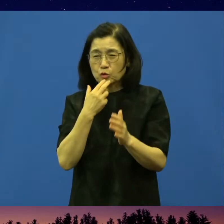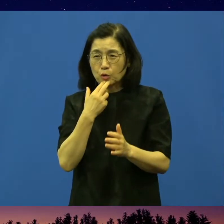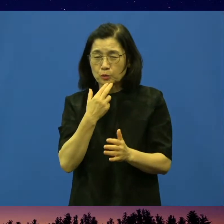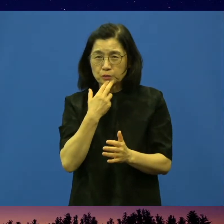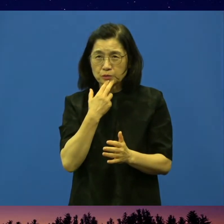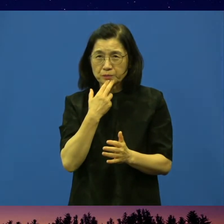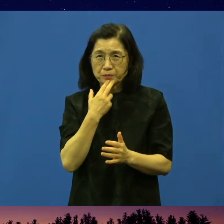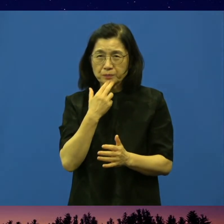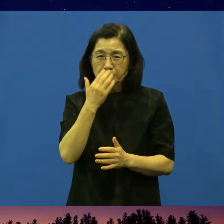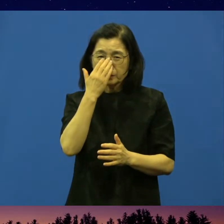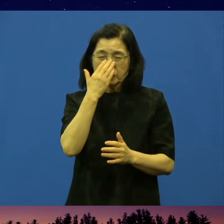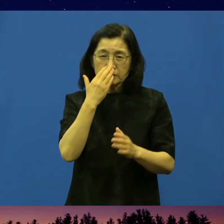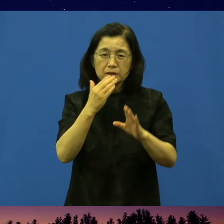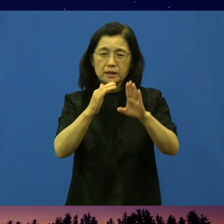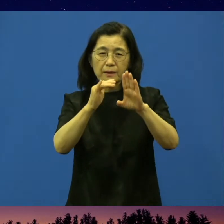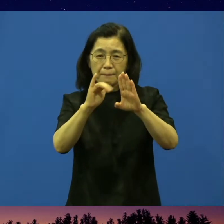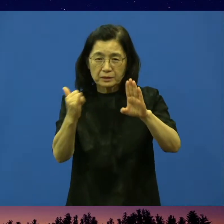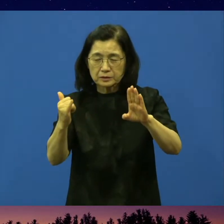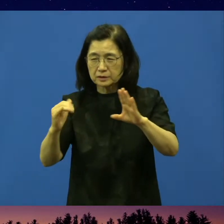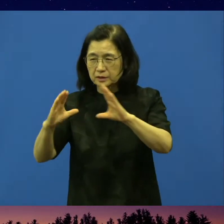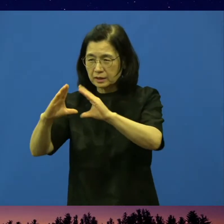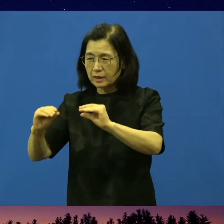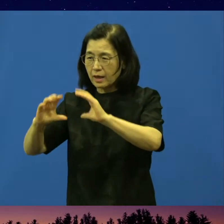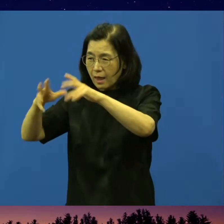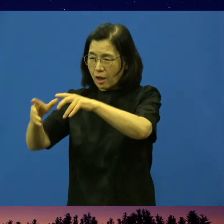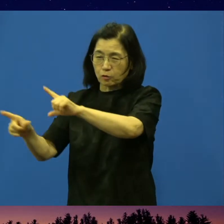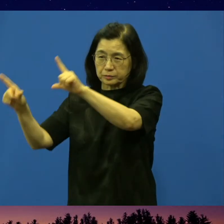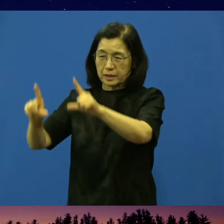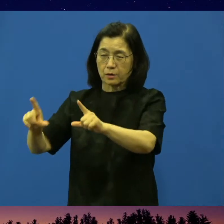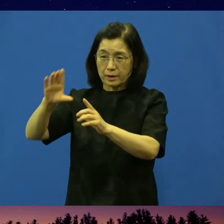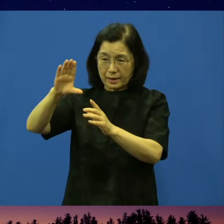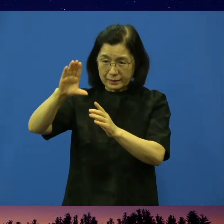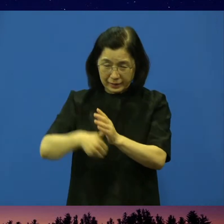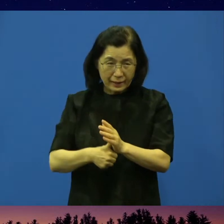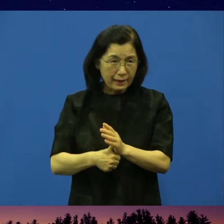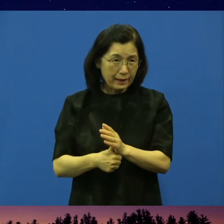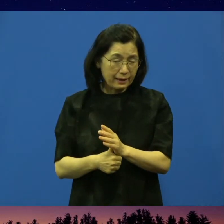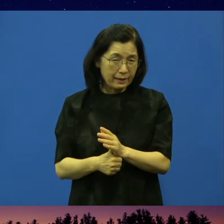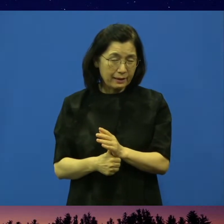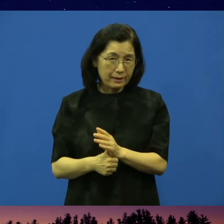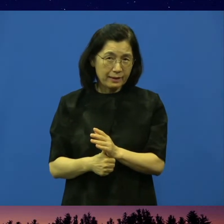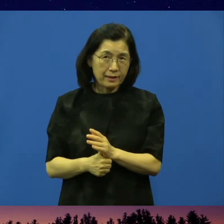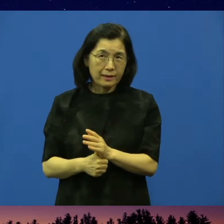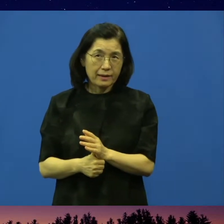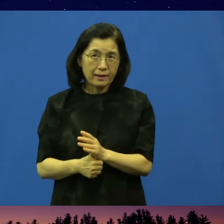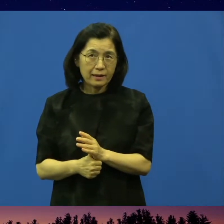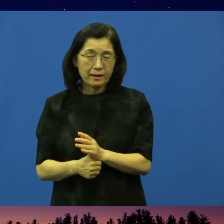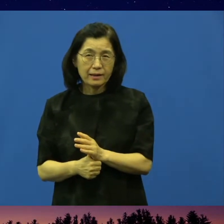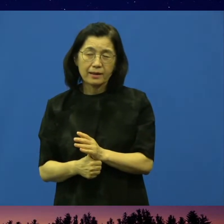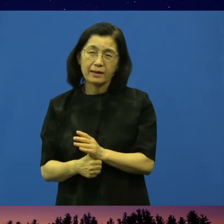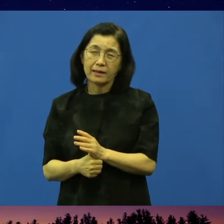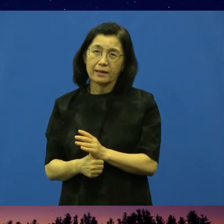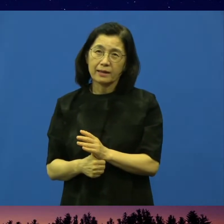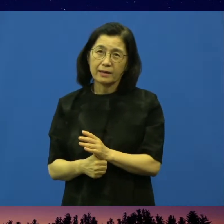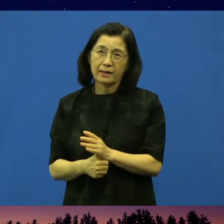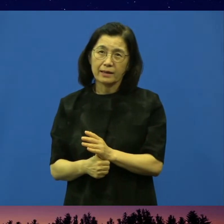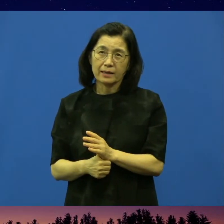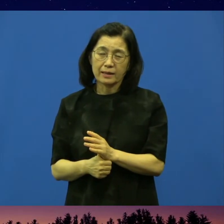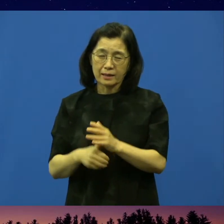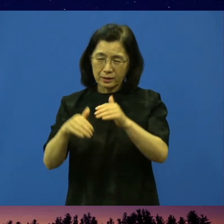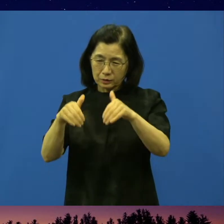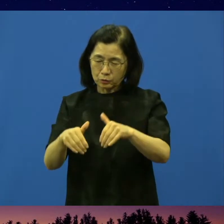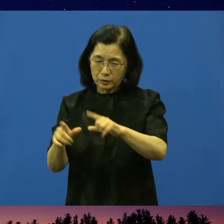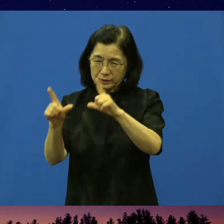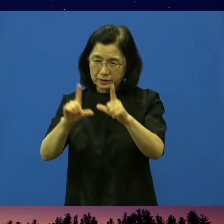여러분, 이스라엘 백성들이 애굽에 살 때 그들 앞에는요, 이스라엘 백성들이 애굽의 노예로 살았지만